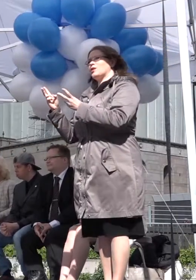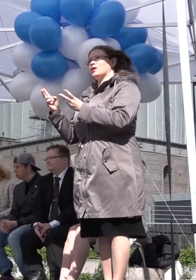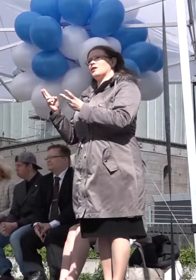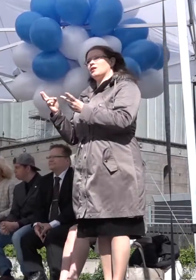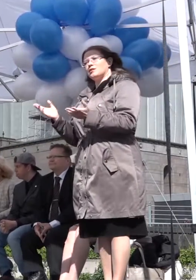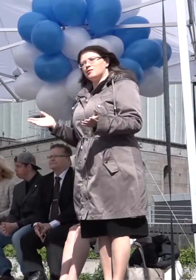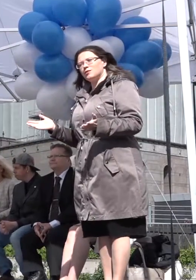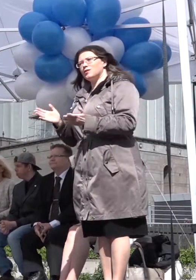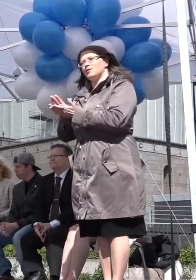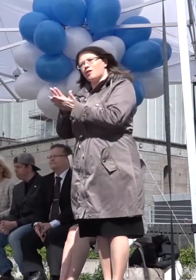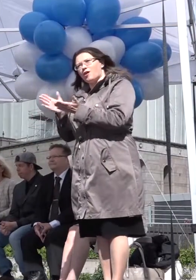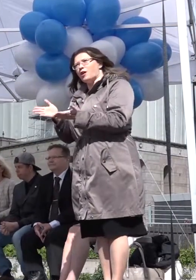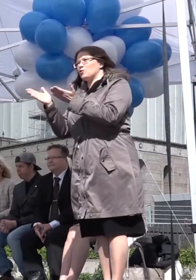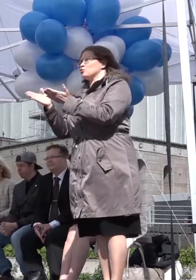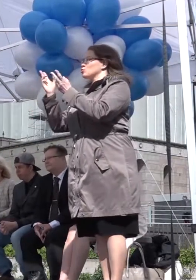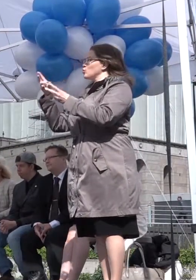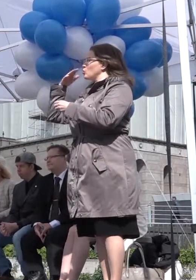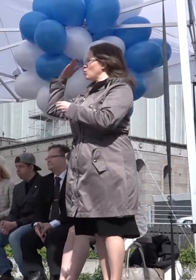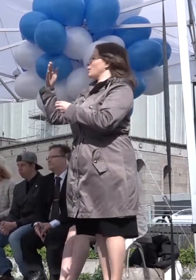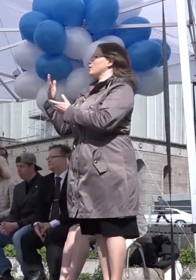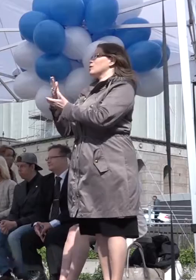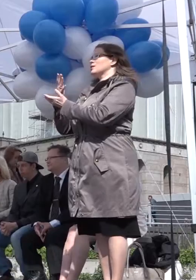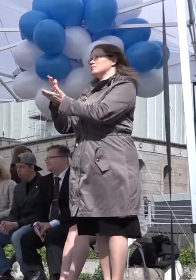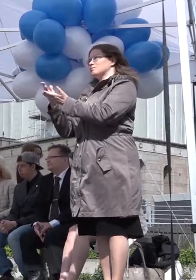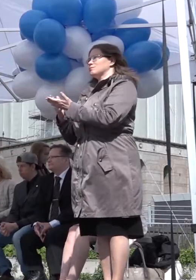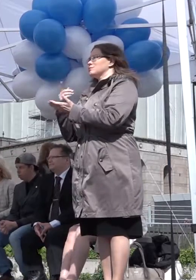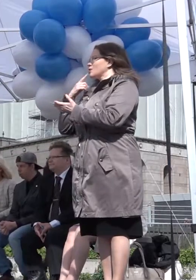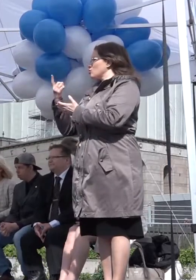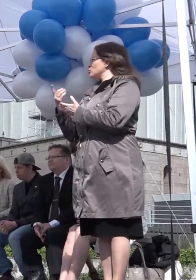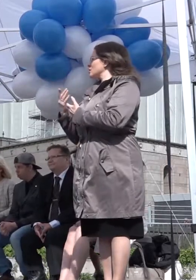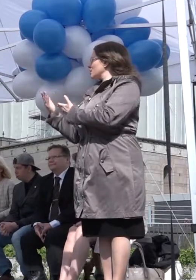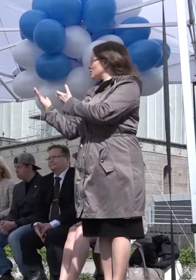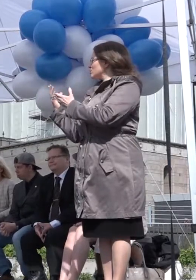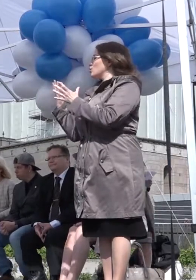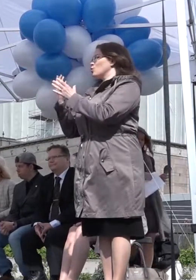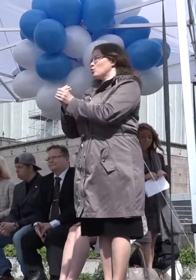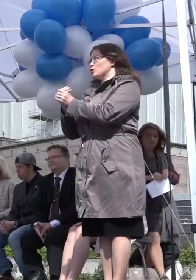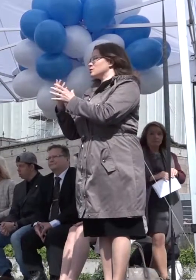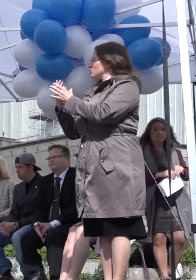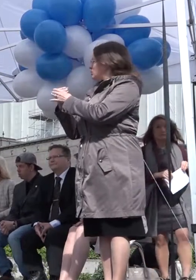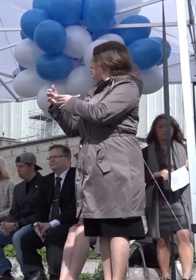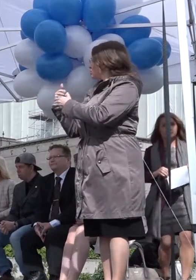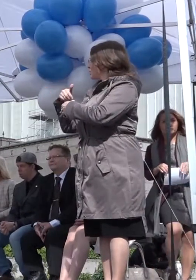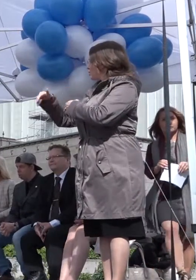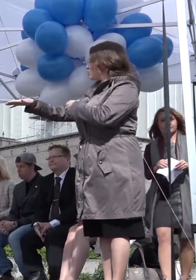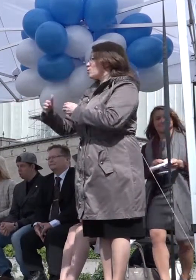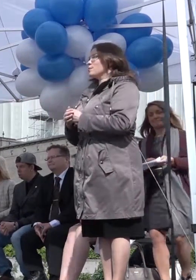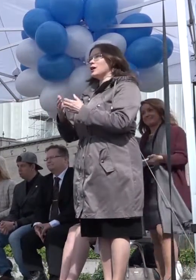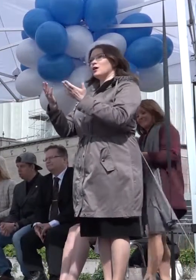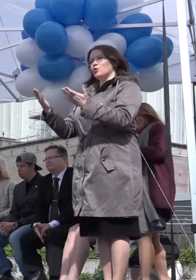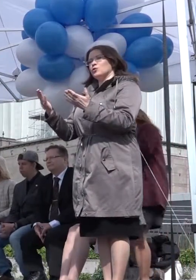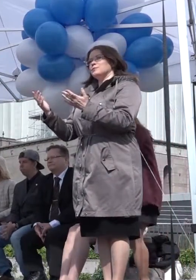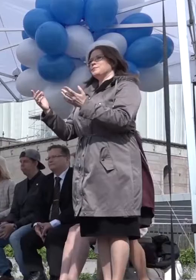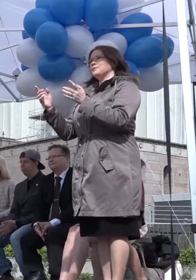ylpeydenkin sanoista. Jatketaan yhdessä ja yhteistyössä. Seuraavaksi meillä on vuorossa pieni